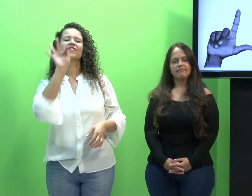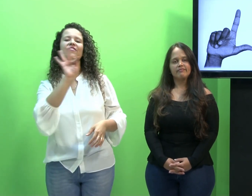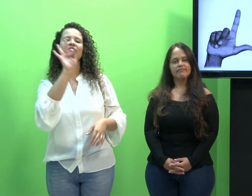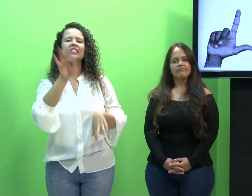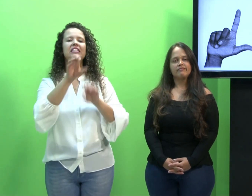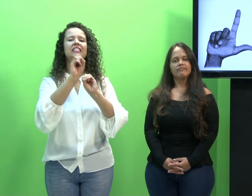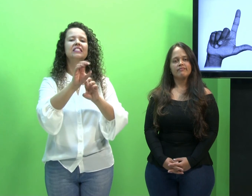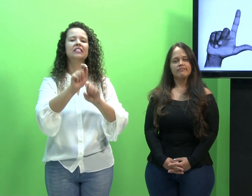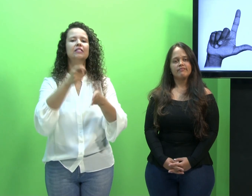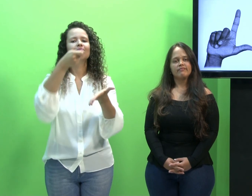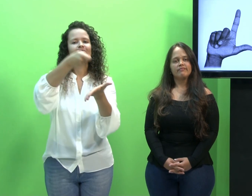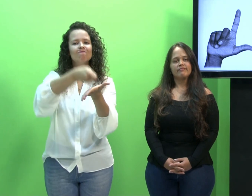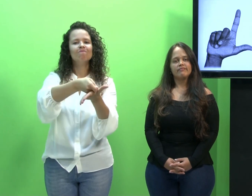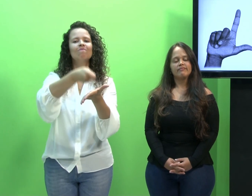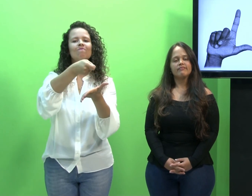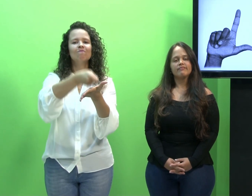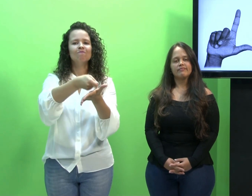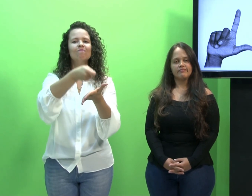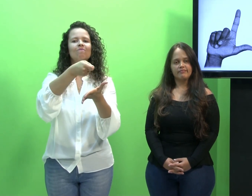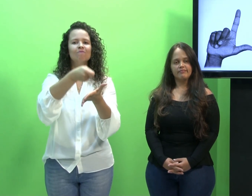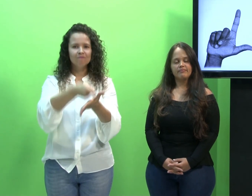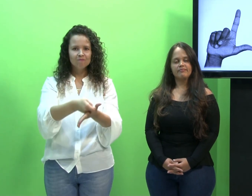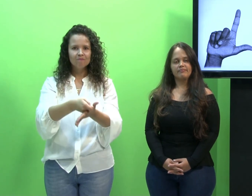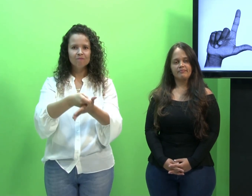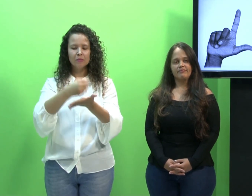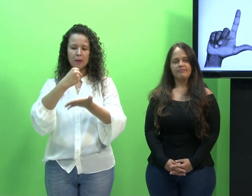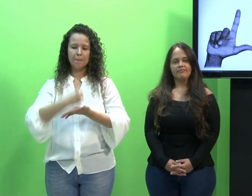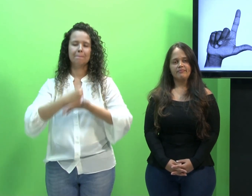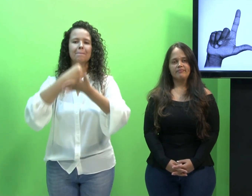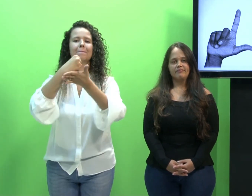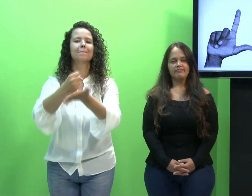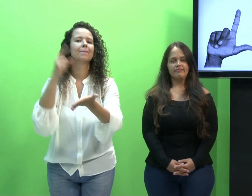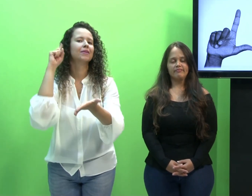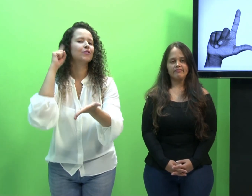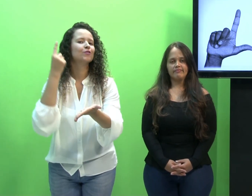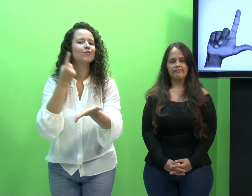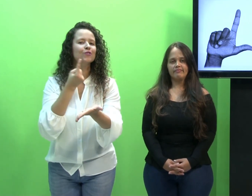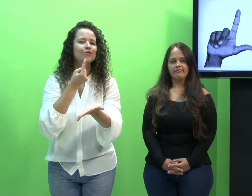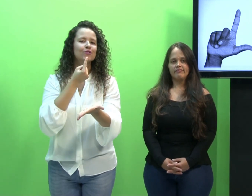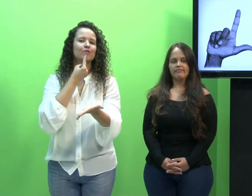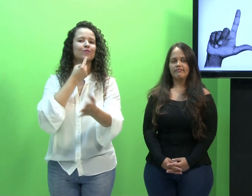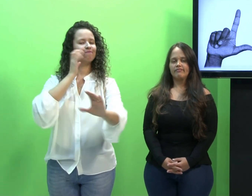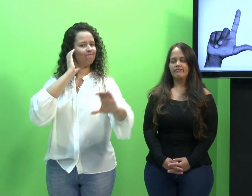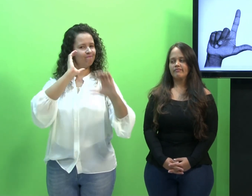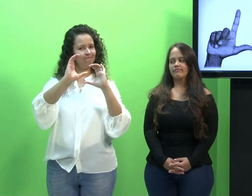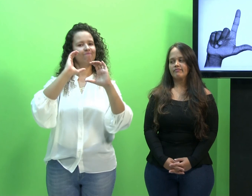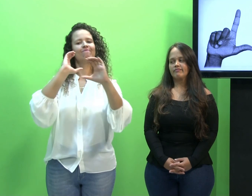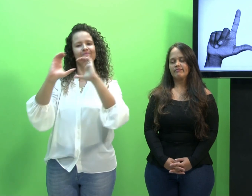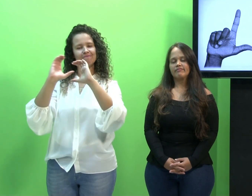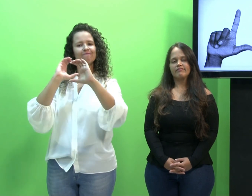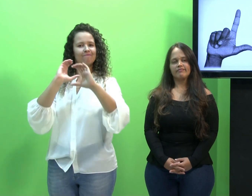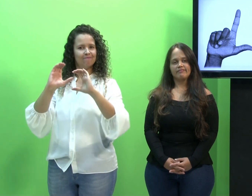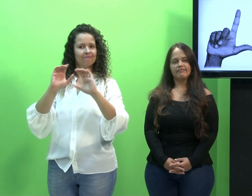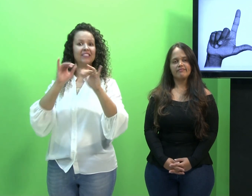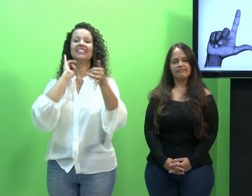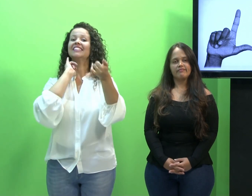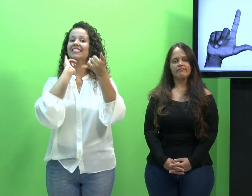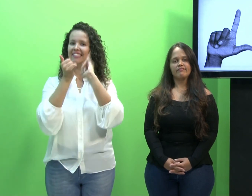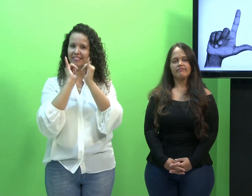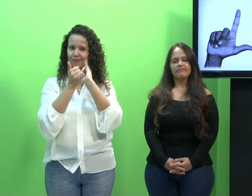garantir obrigatoriamente às pessoas surdas acesso à comunicação, à informação